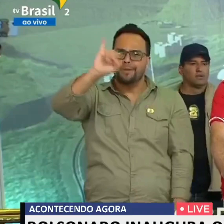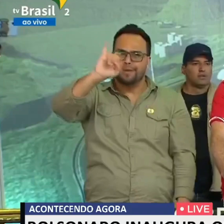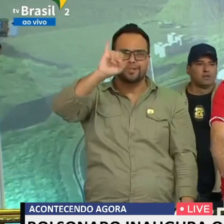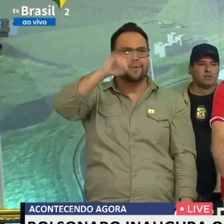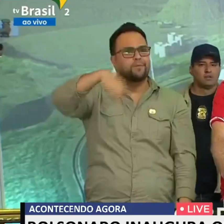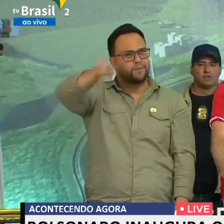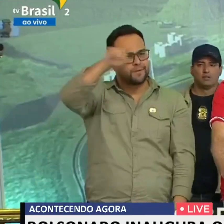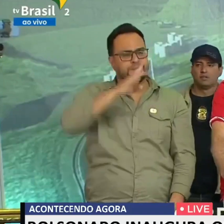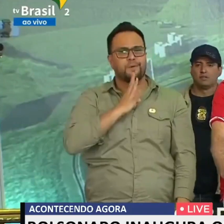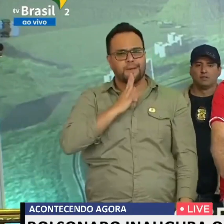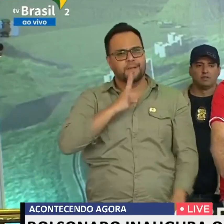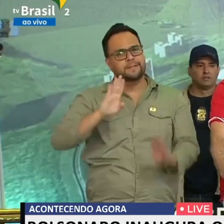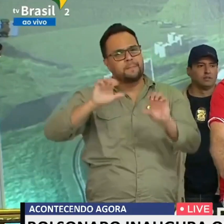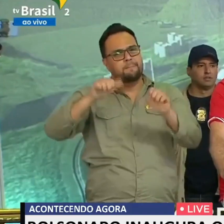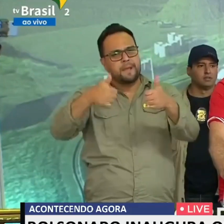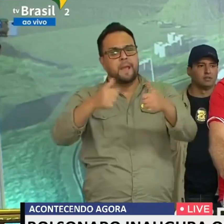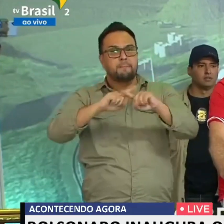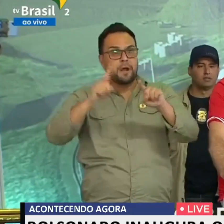ter certeza.